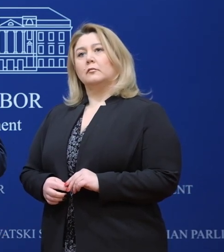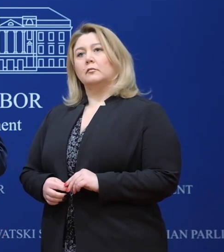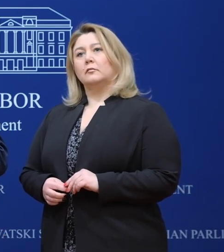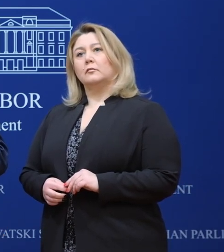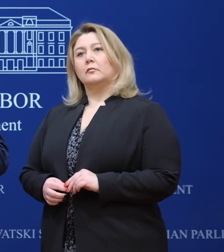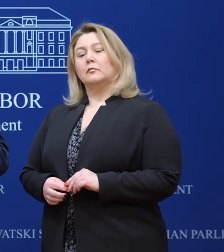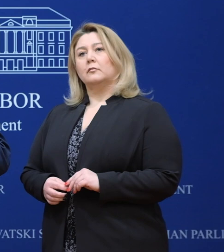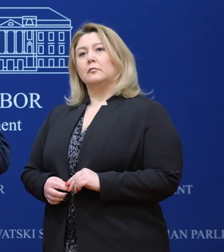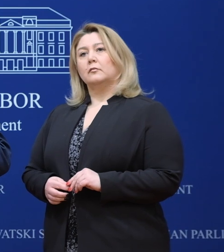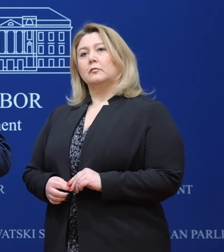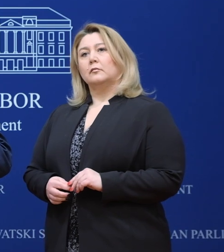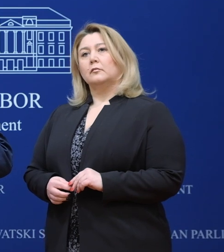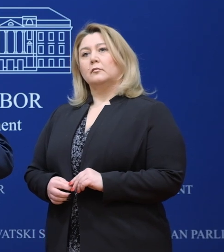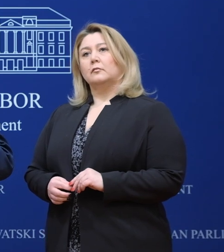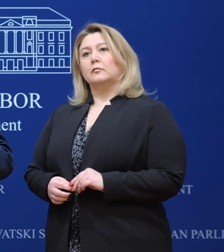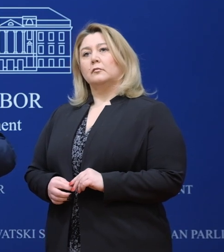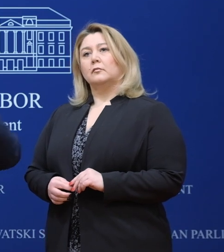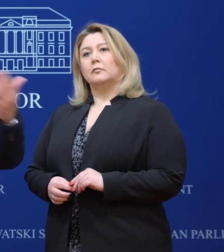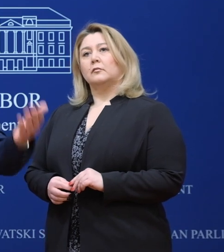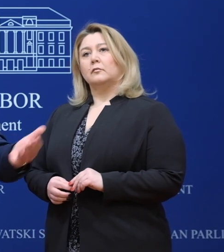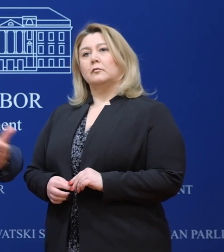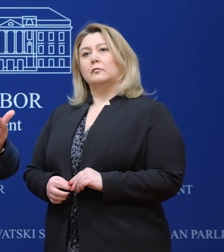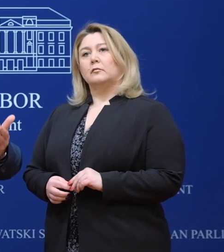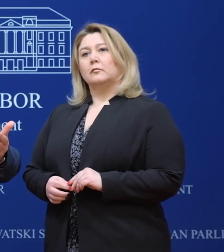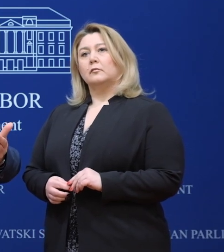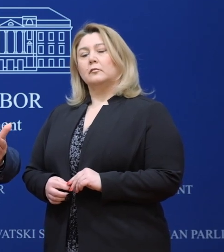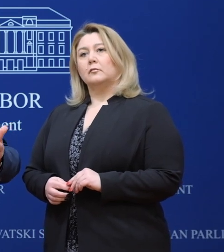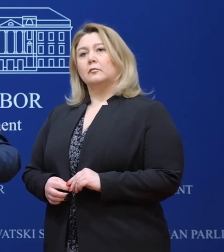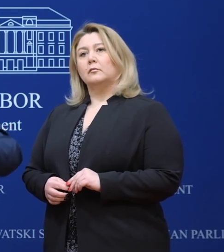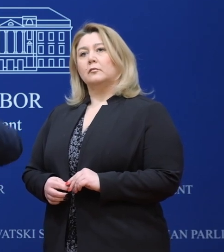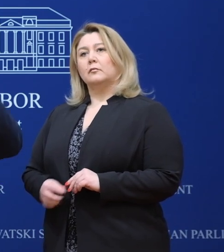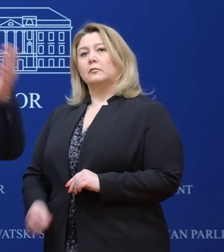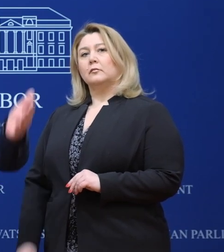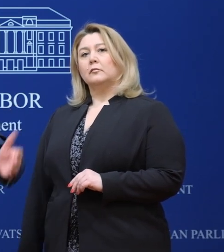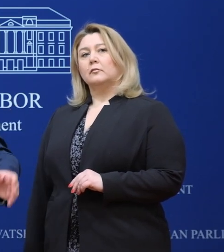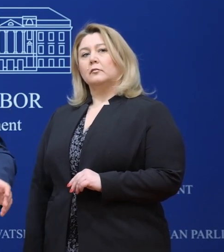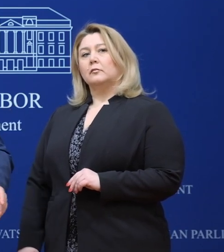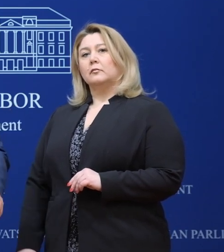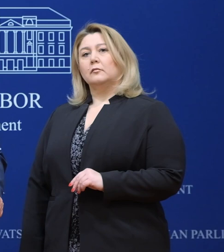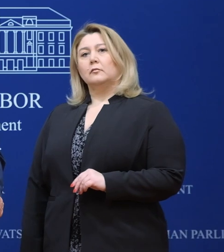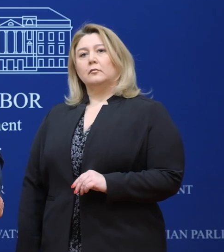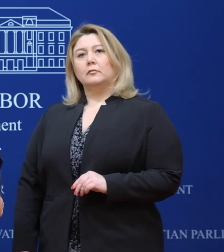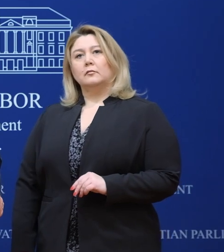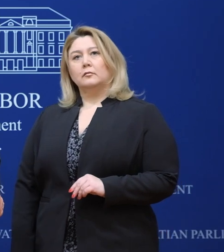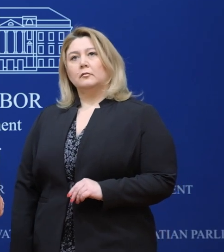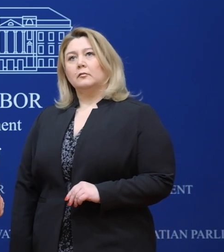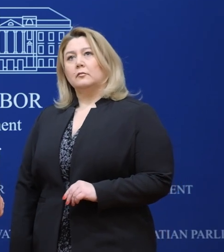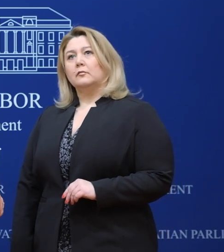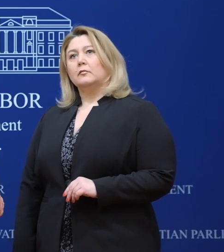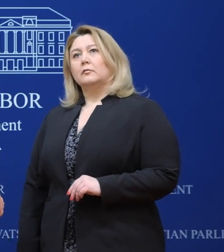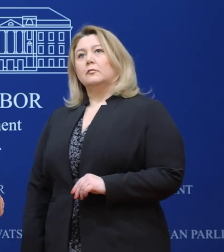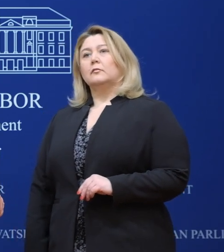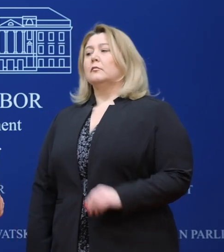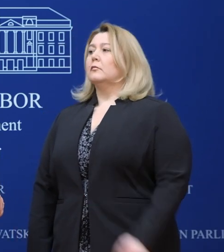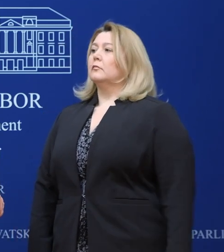on nije za taj prijedlog, bez obzira od koga inicijativa dolazila, kako čak i bila argumentirana, i o